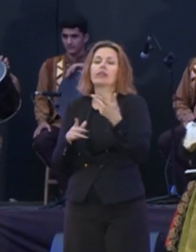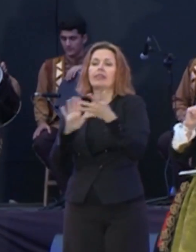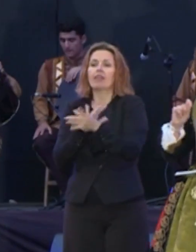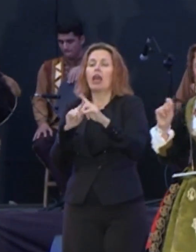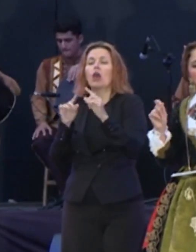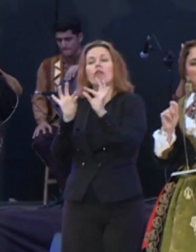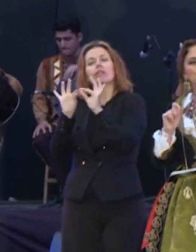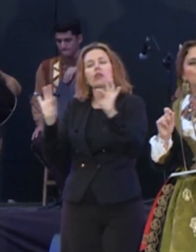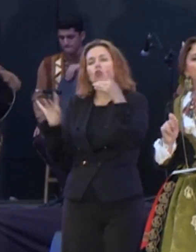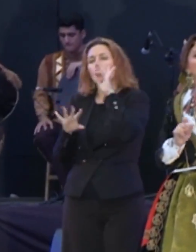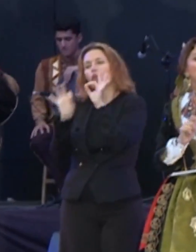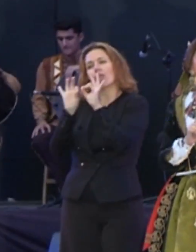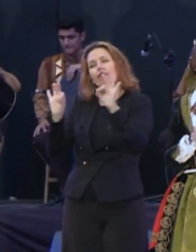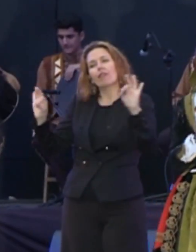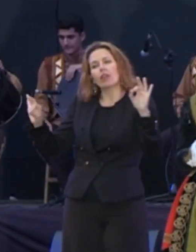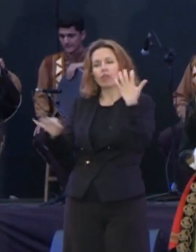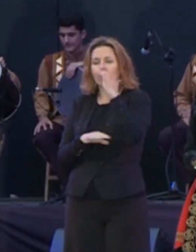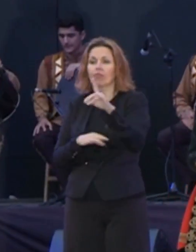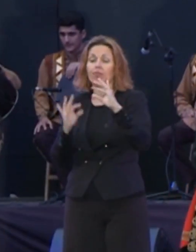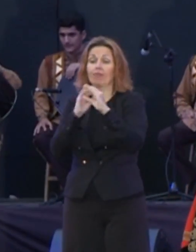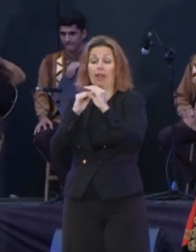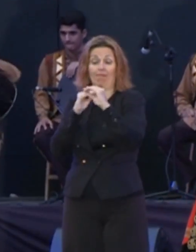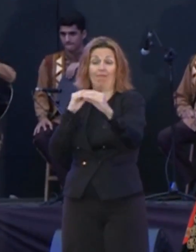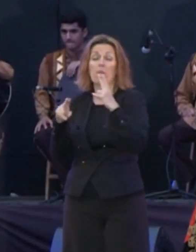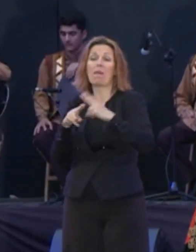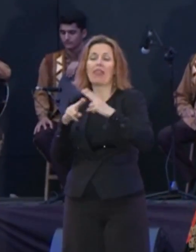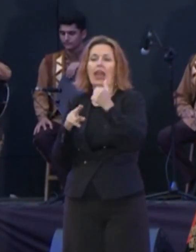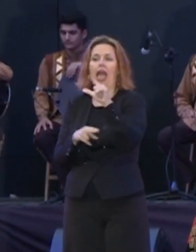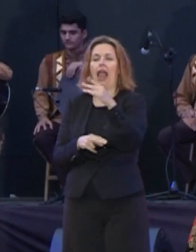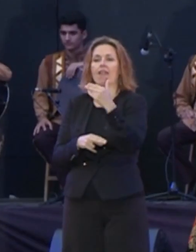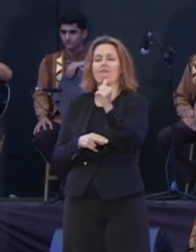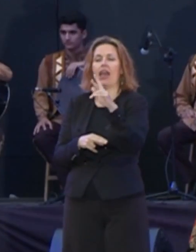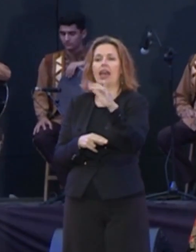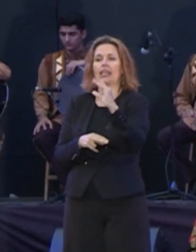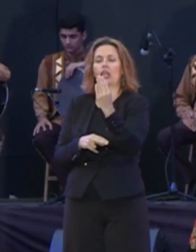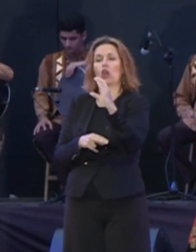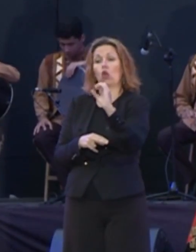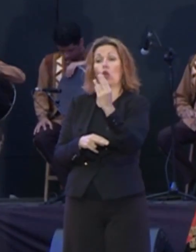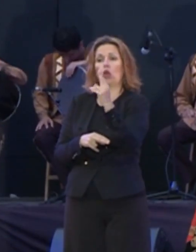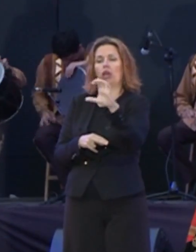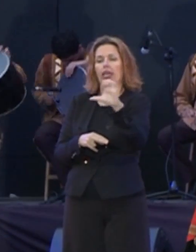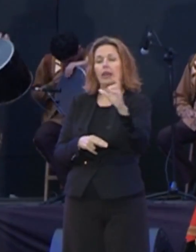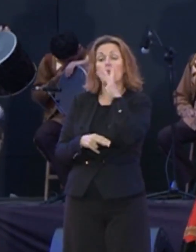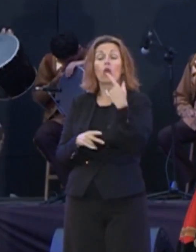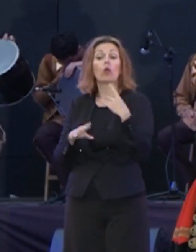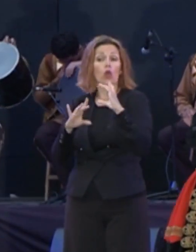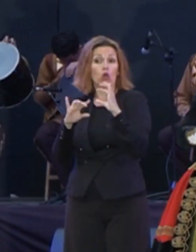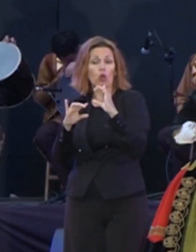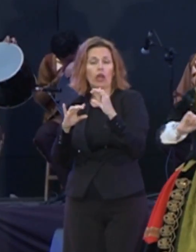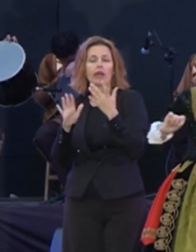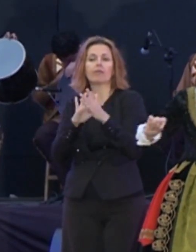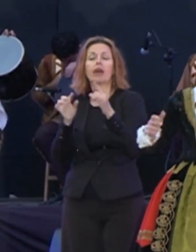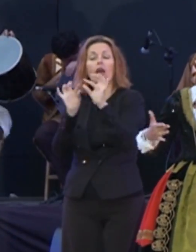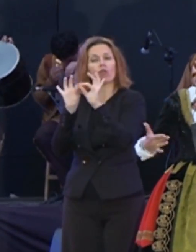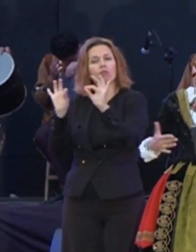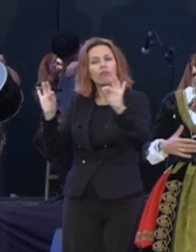con un sonido finísimo, un sonido único, está hecho de madera de albaricoque. Y atención cuando lo toquen, porque el instrumento que le acompaña con una